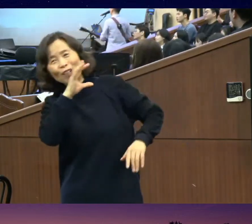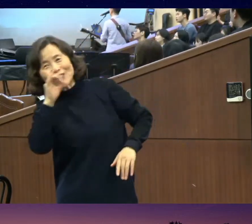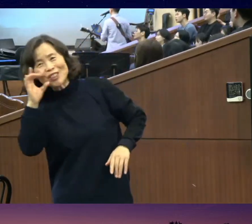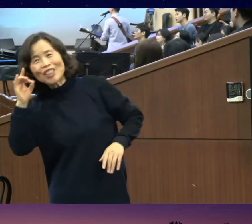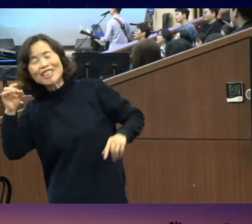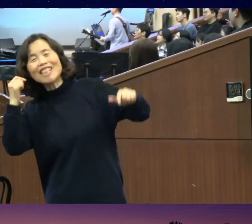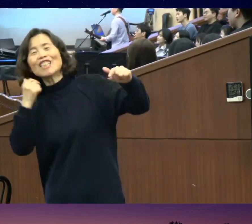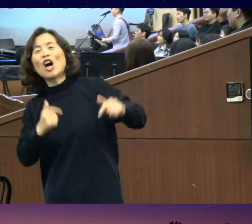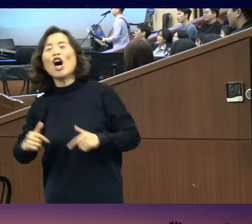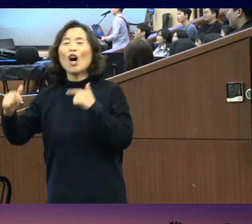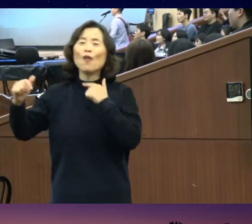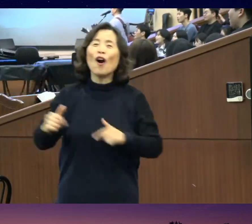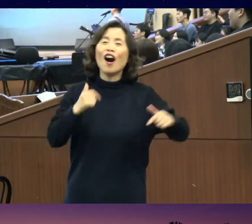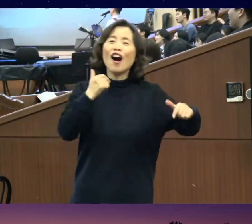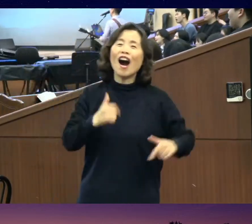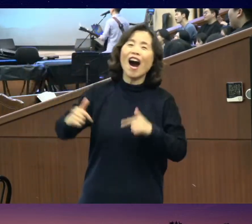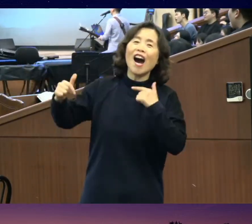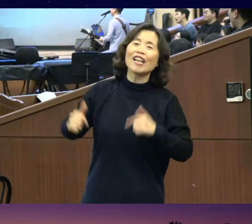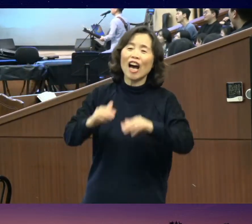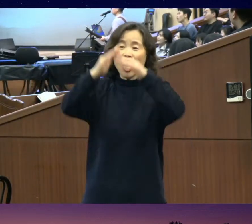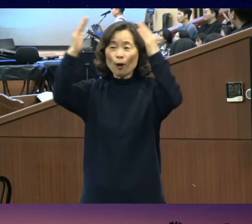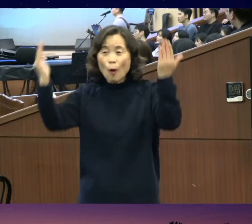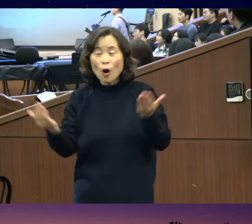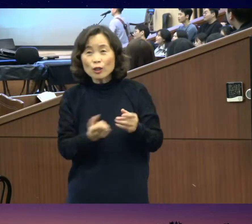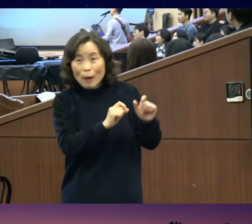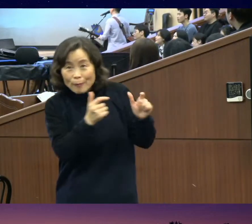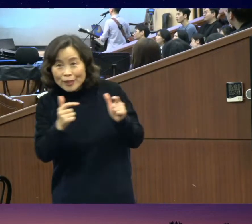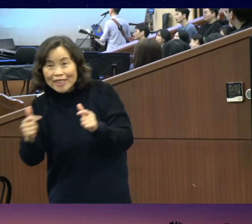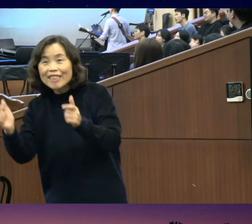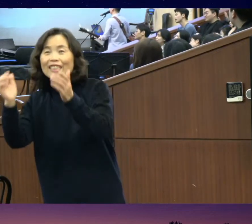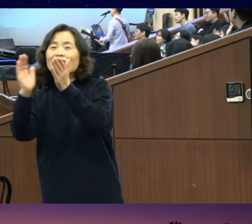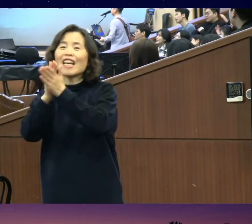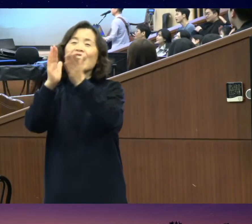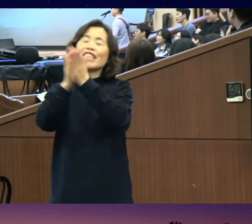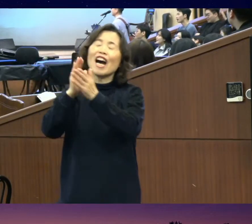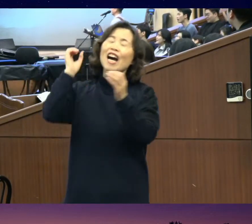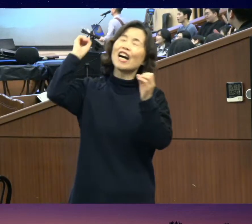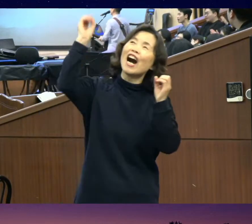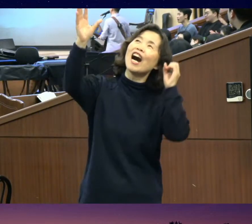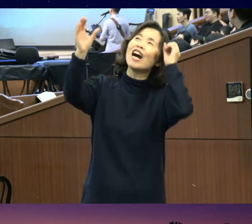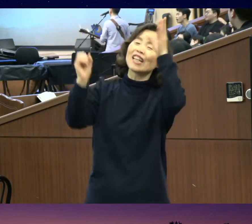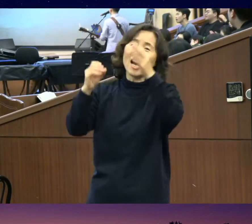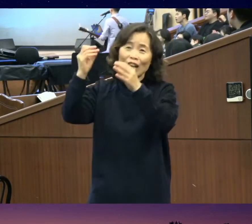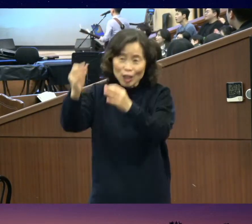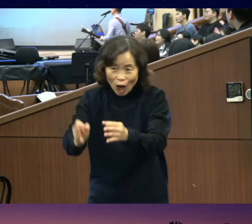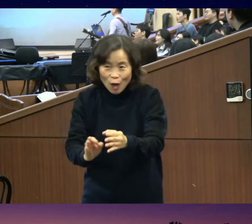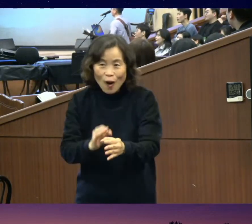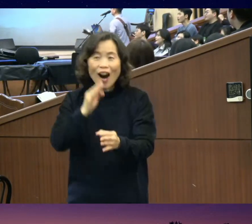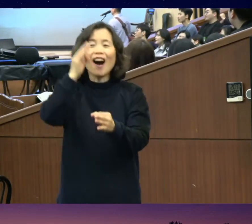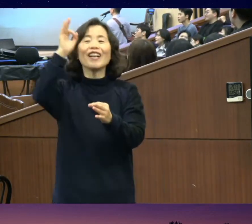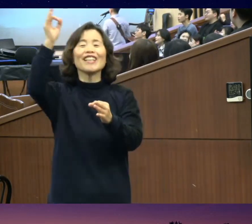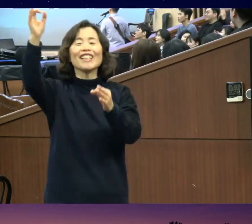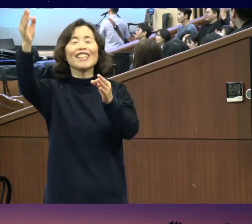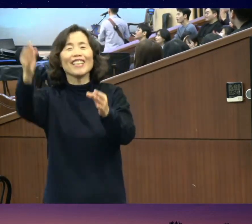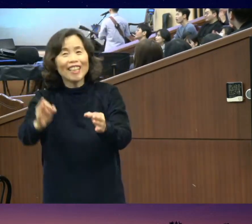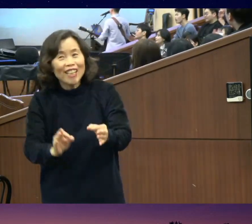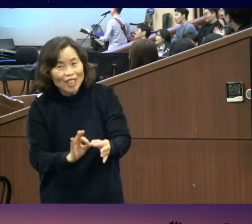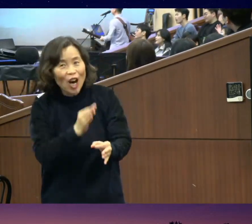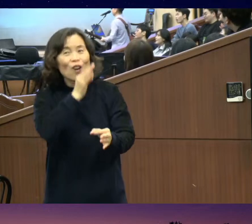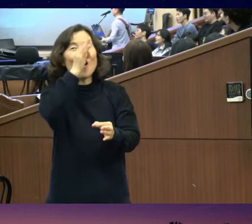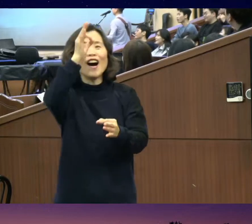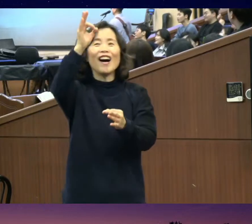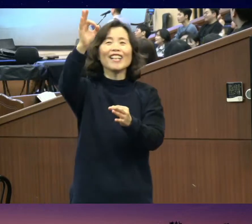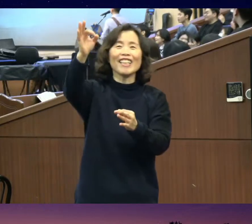전신으로 주를 즐거워하라 모든 만물들아 찬양하라 영원히